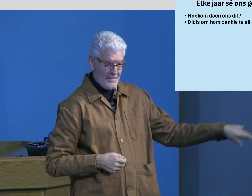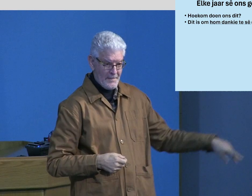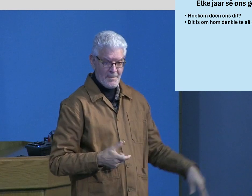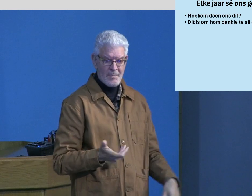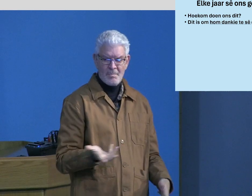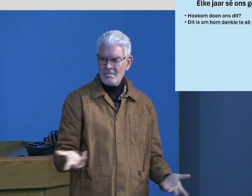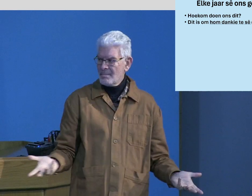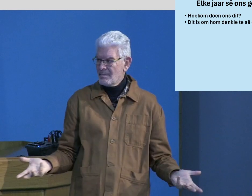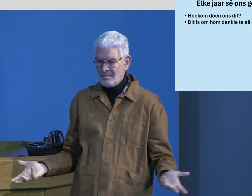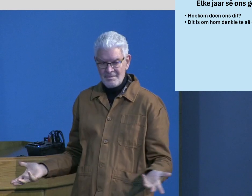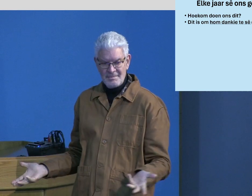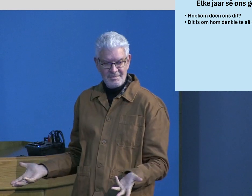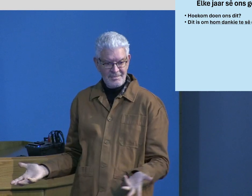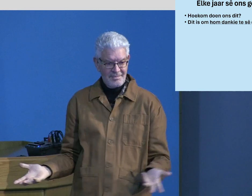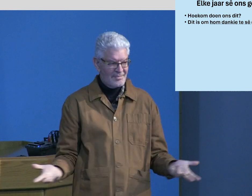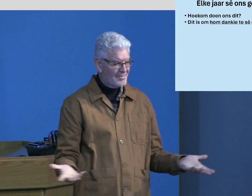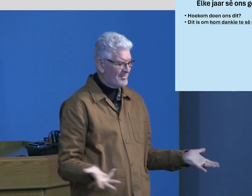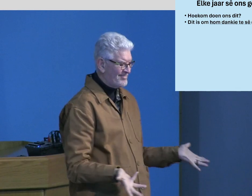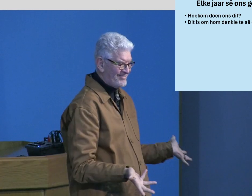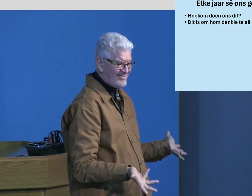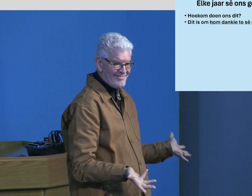As pappa nie daar is nie,